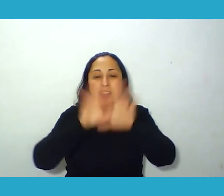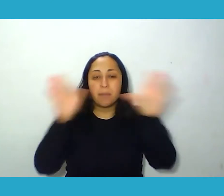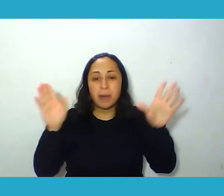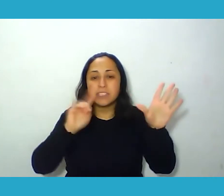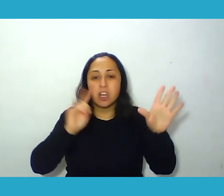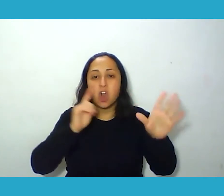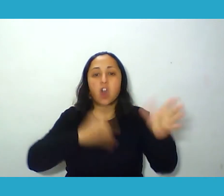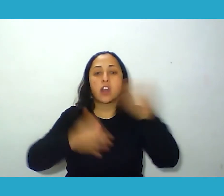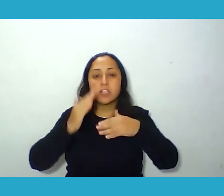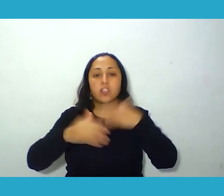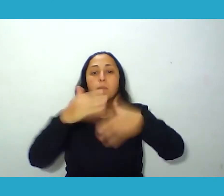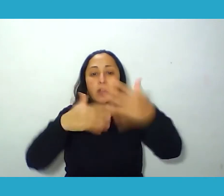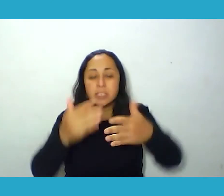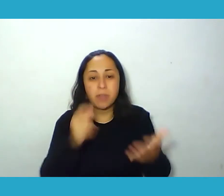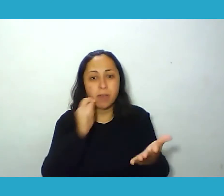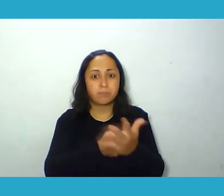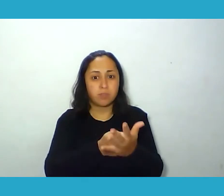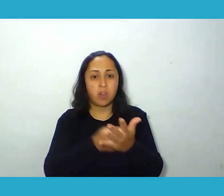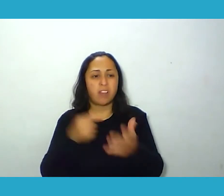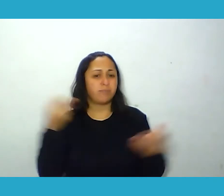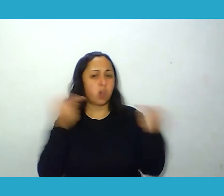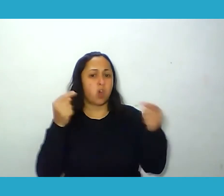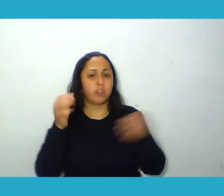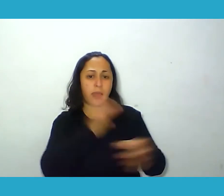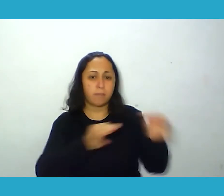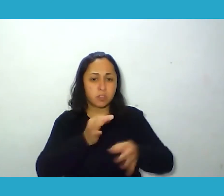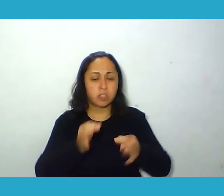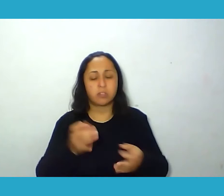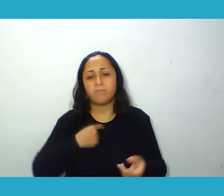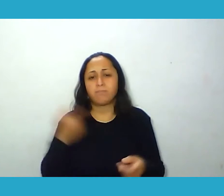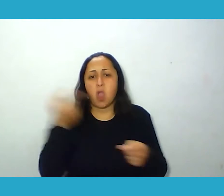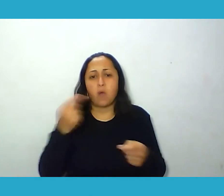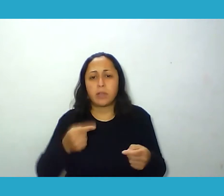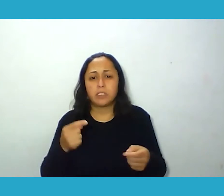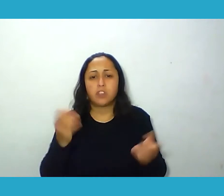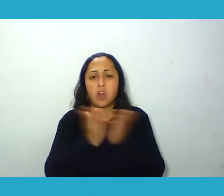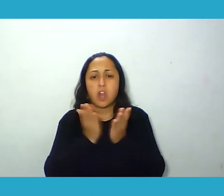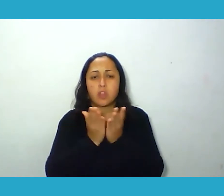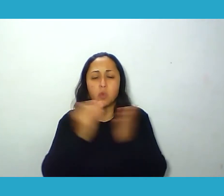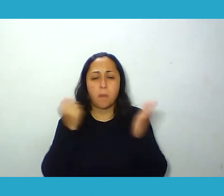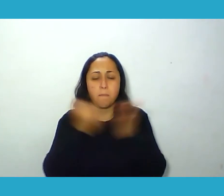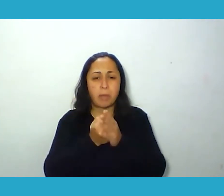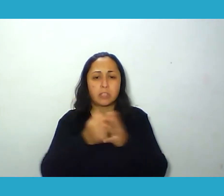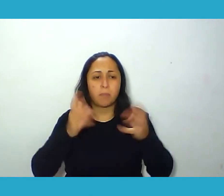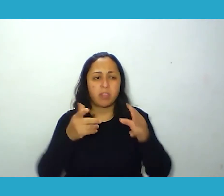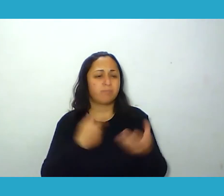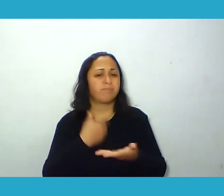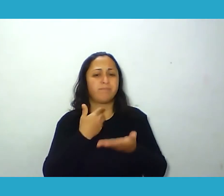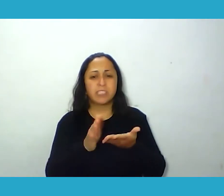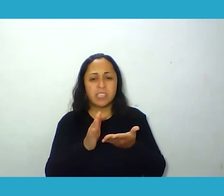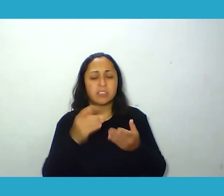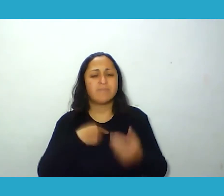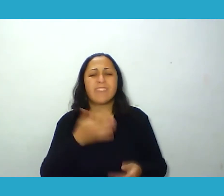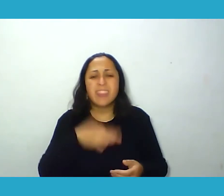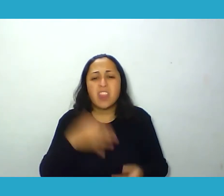regresión y progresividad. Se anuncia en contra de este proyecto. Luego manifiesta objeciones del estudio de impacto ambiental y expresa su rechazo.